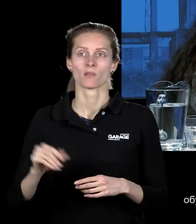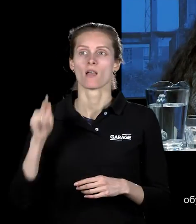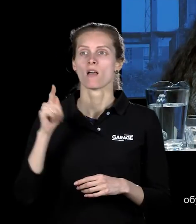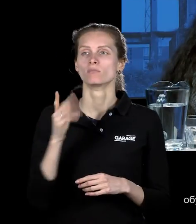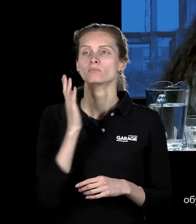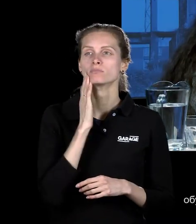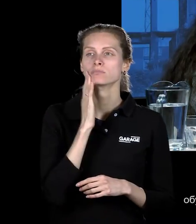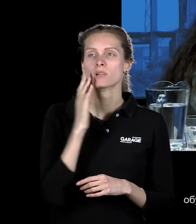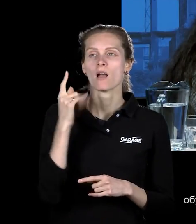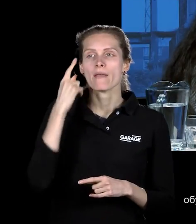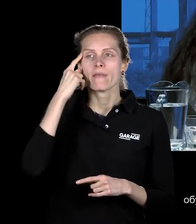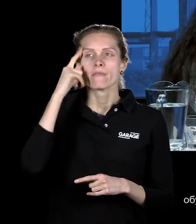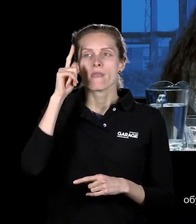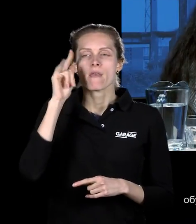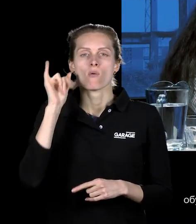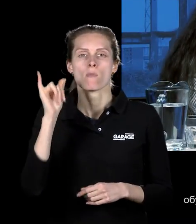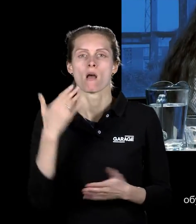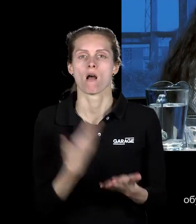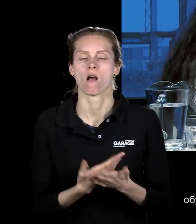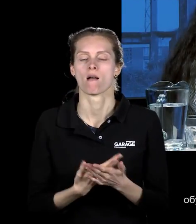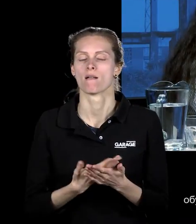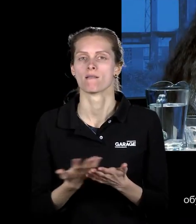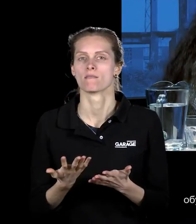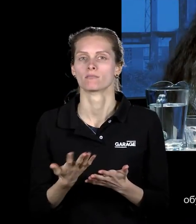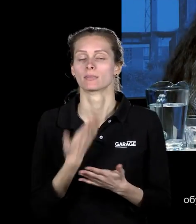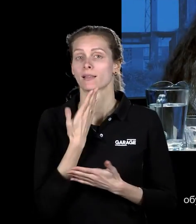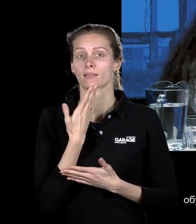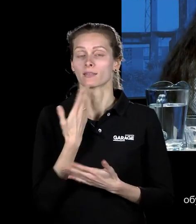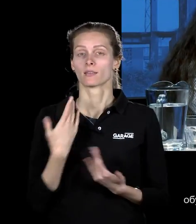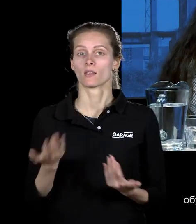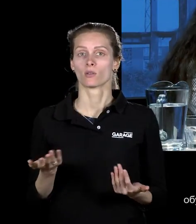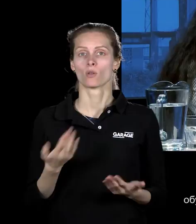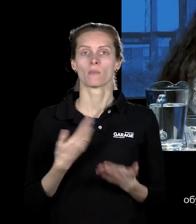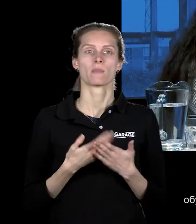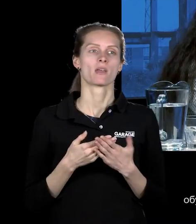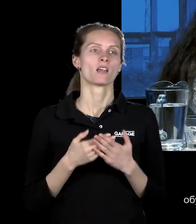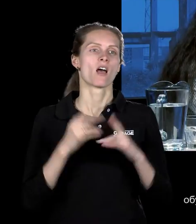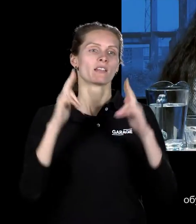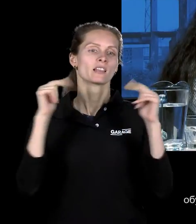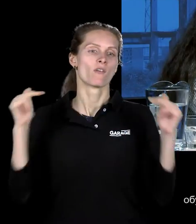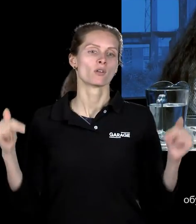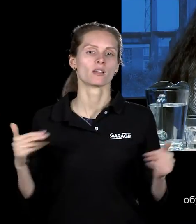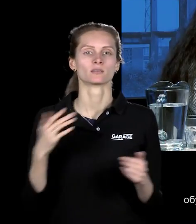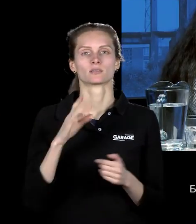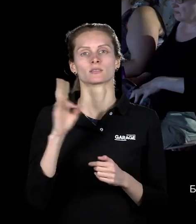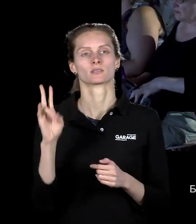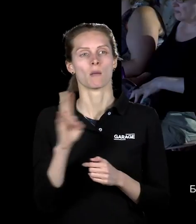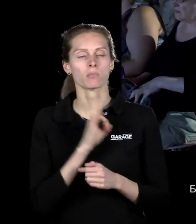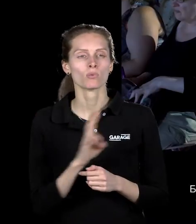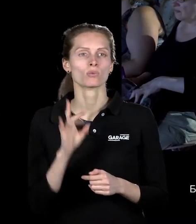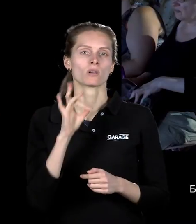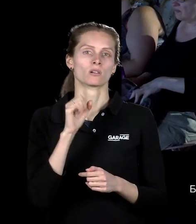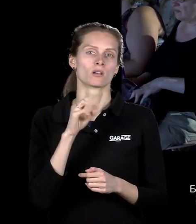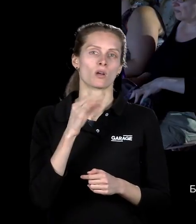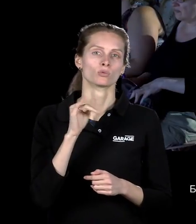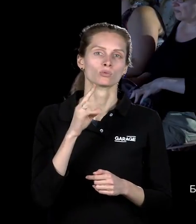обусловлены идеологией, как то, что обусловлено, как обусловлены идеологией там, дворцы или ратуши или соборы.